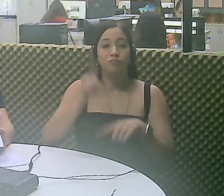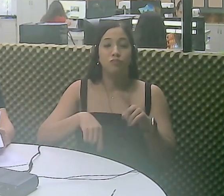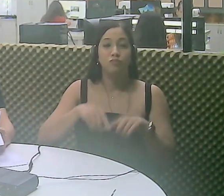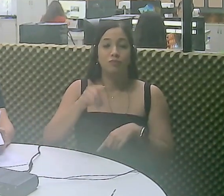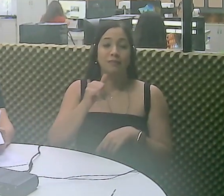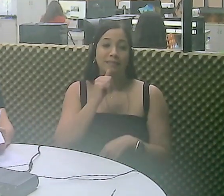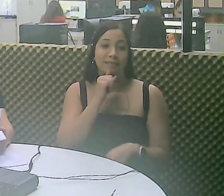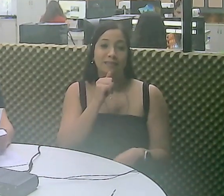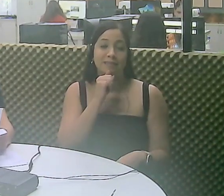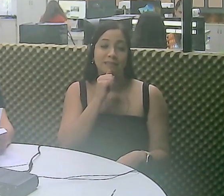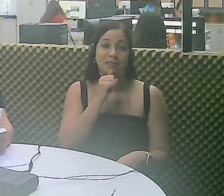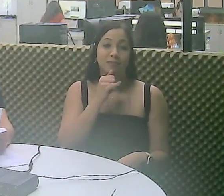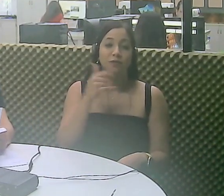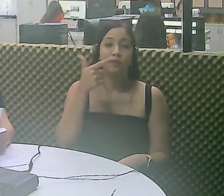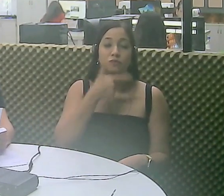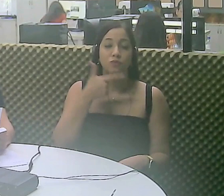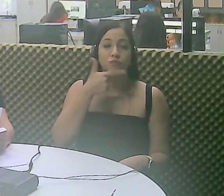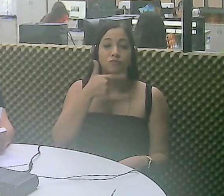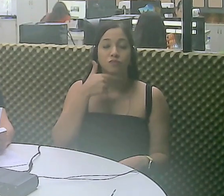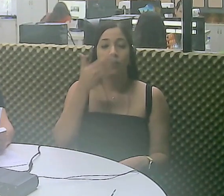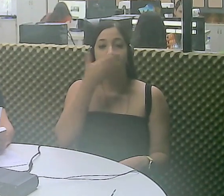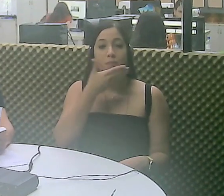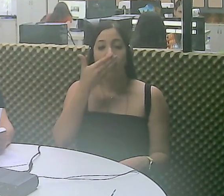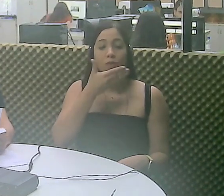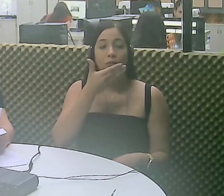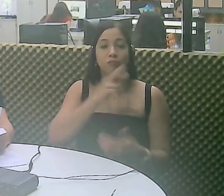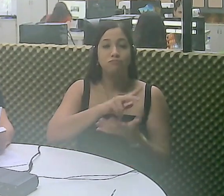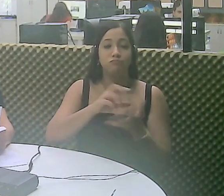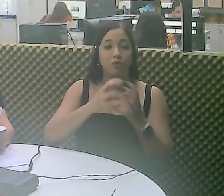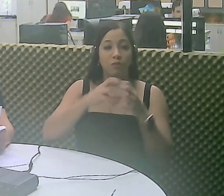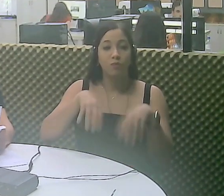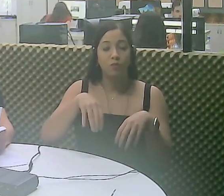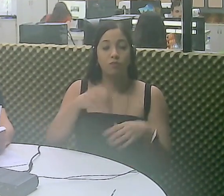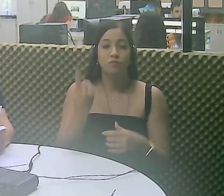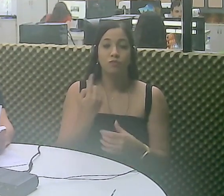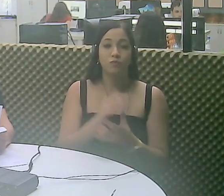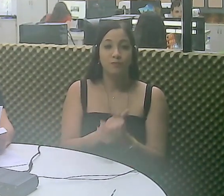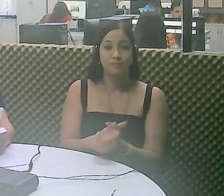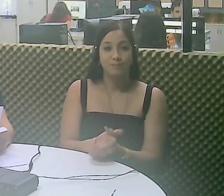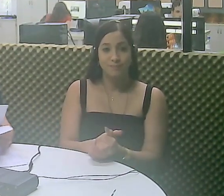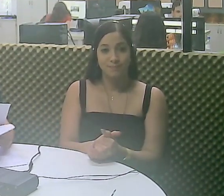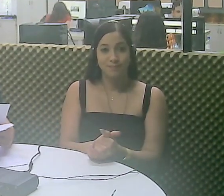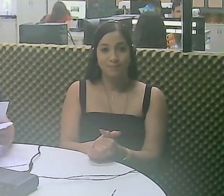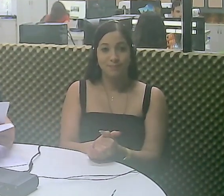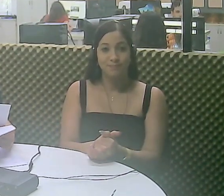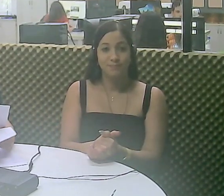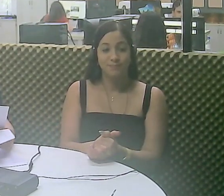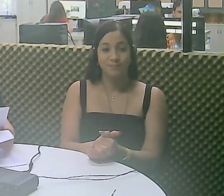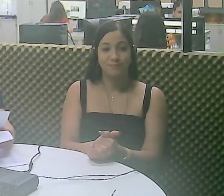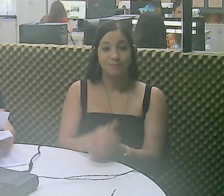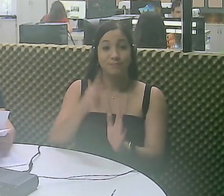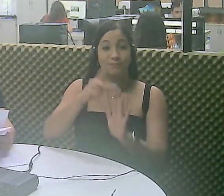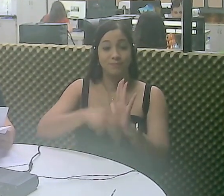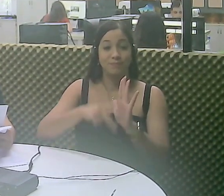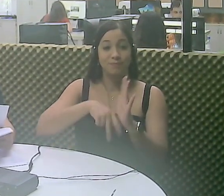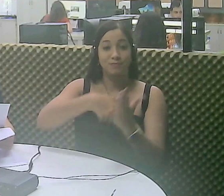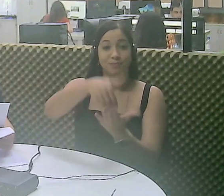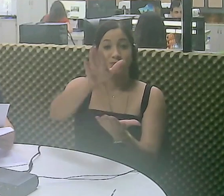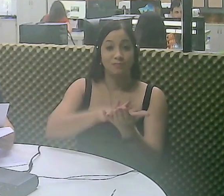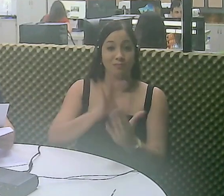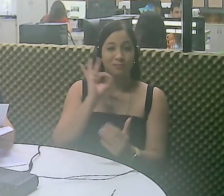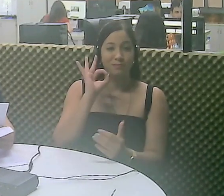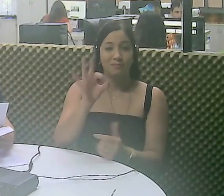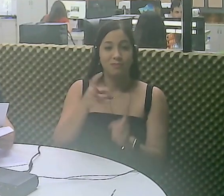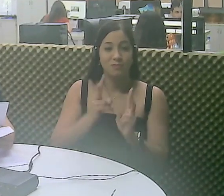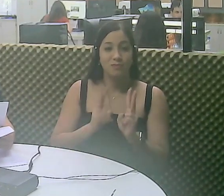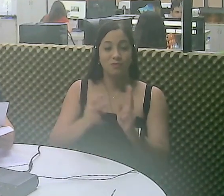entre os quais estão quitandas, frango caipira e caldo de cana. O programa Nota Certa segue